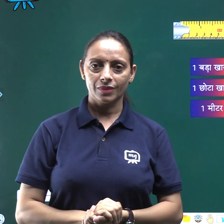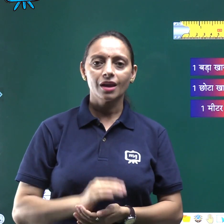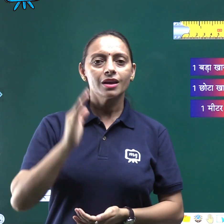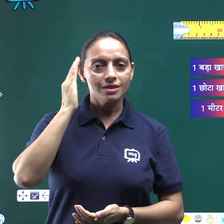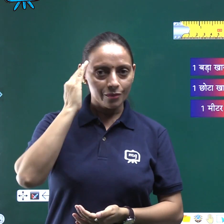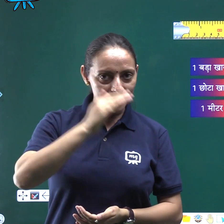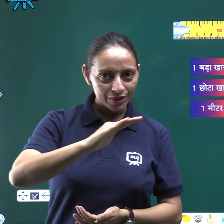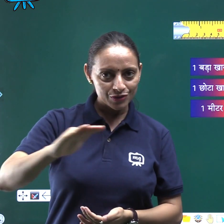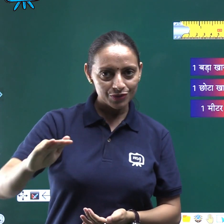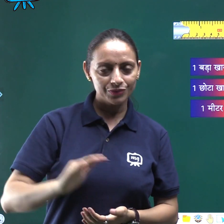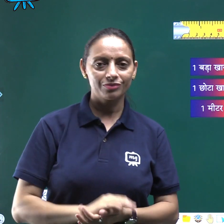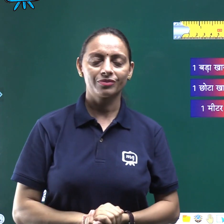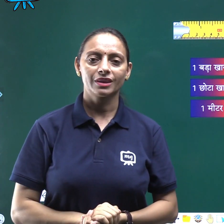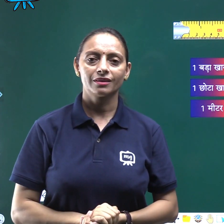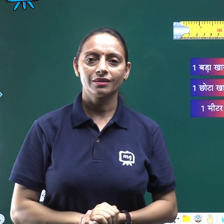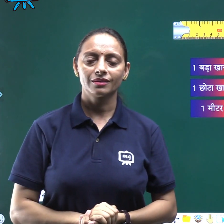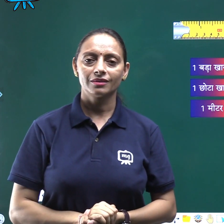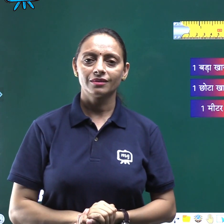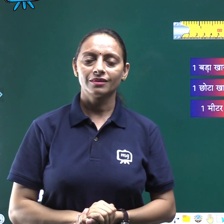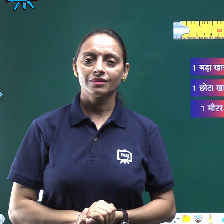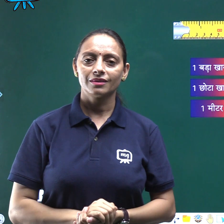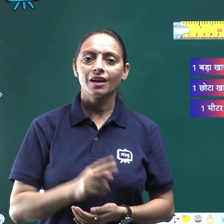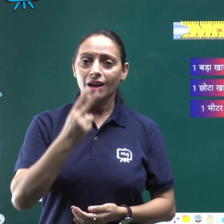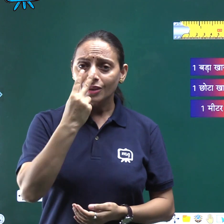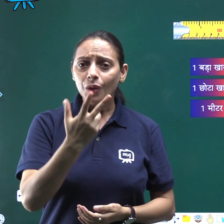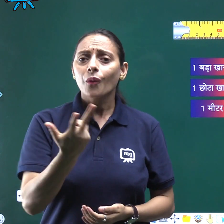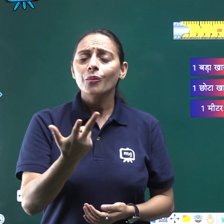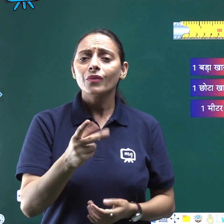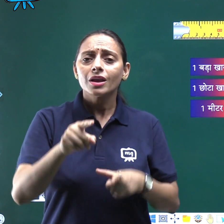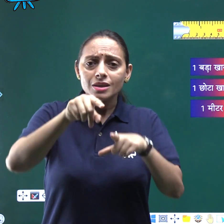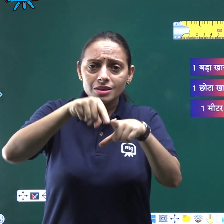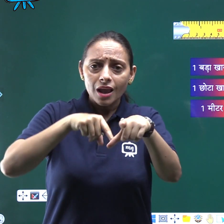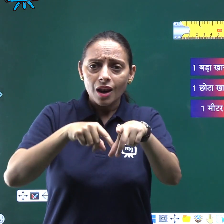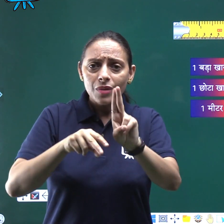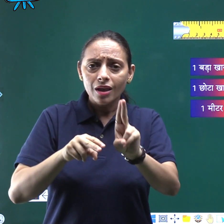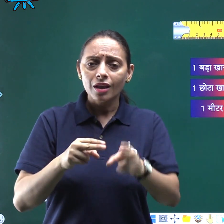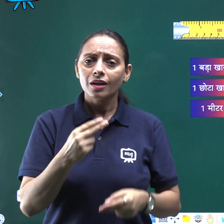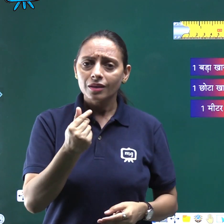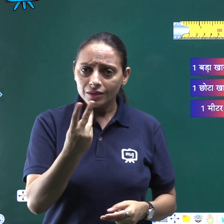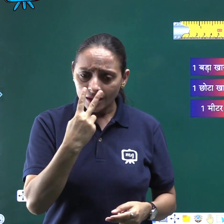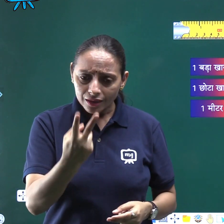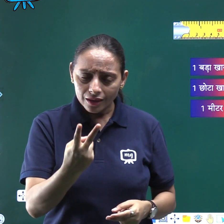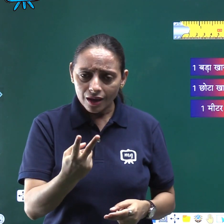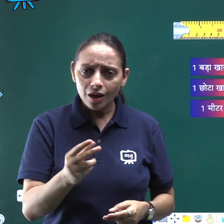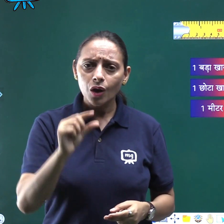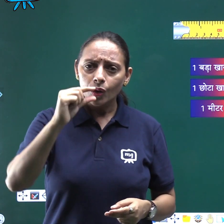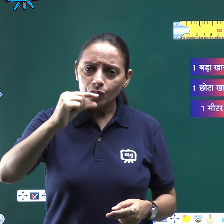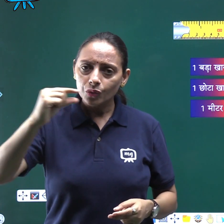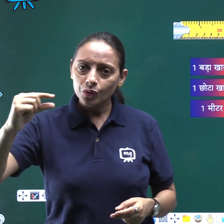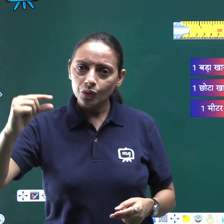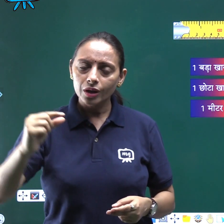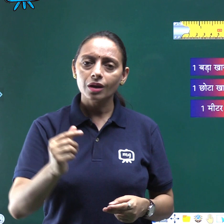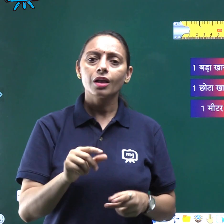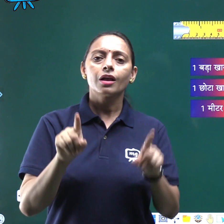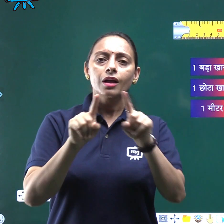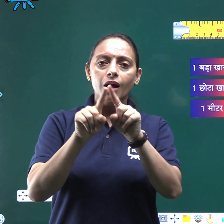समझ में आया बच्चों? देखो हम स्केल में देखते हैं ना, छोटे छोटे खाने बने हुए हैं, एक संख्या